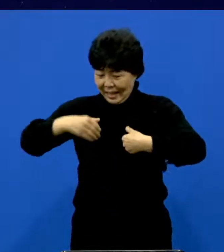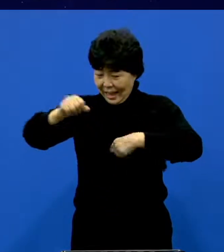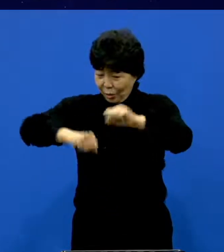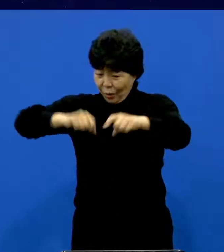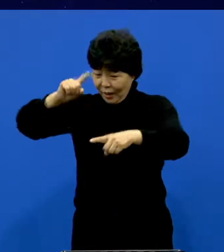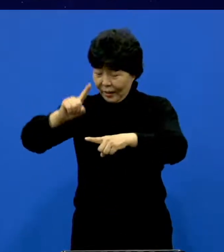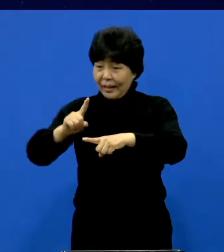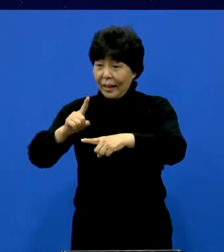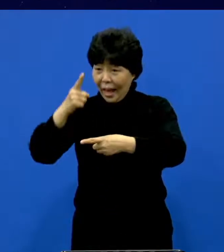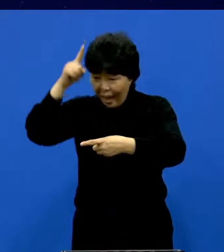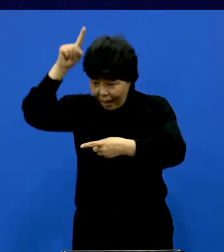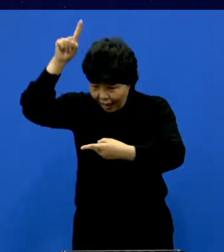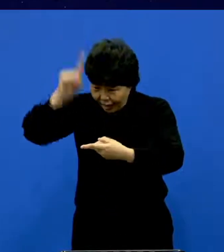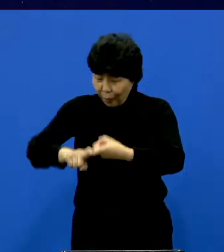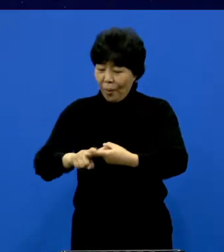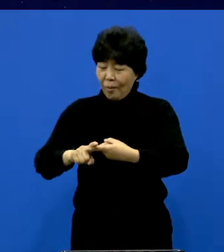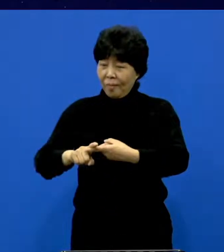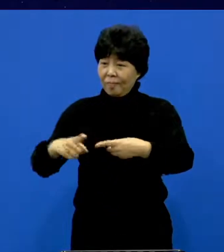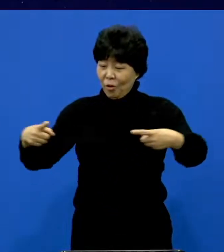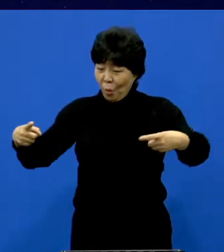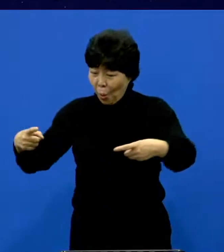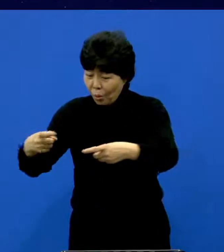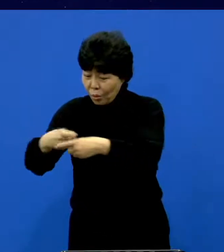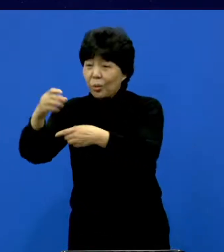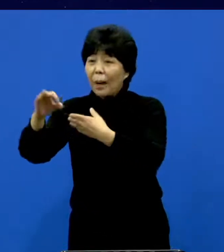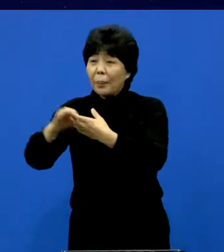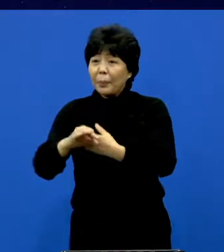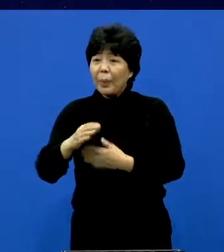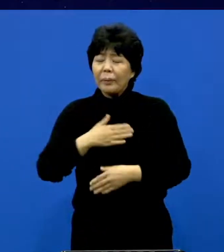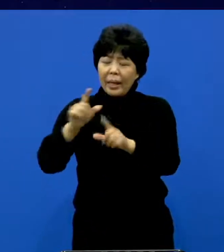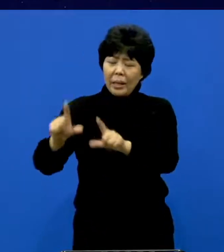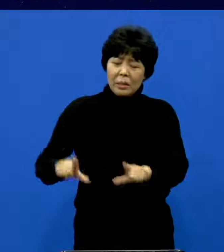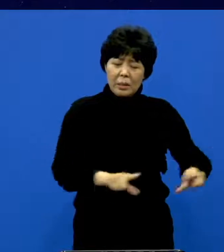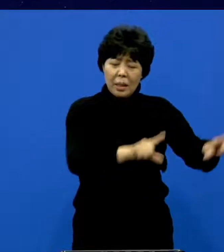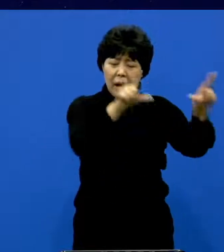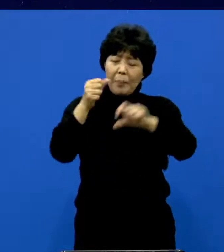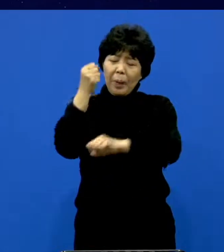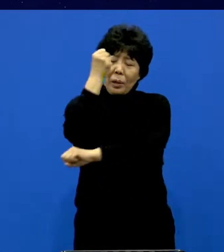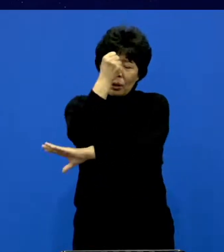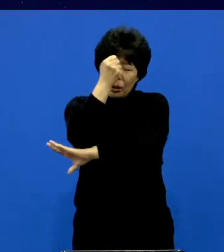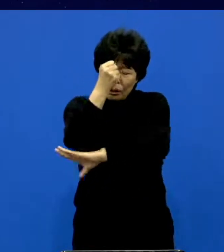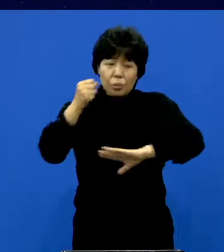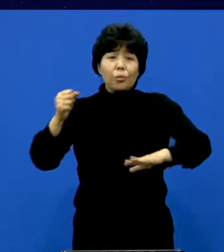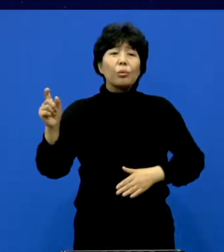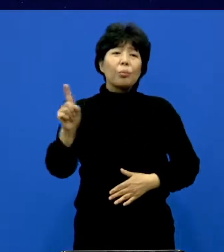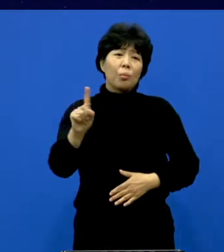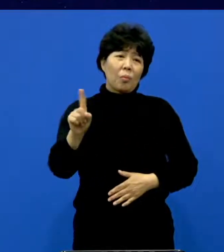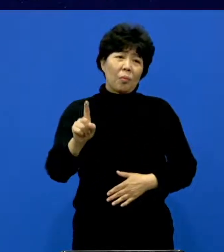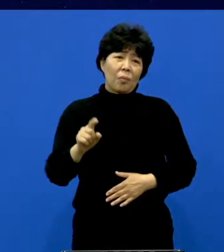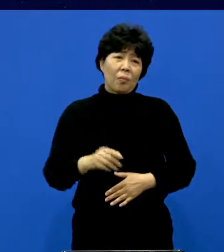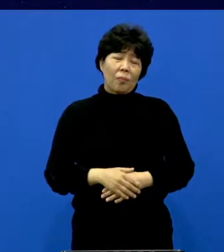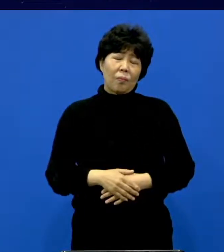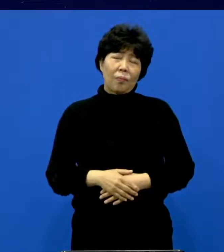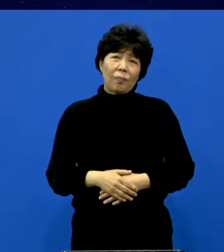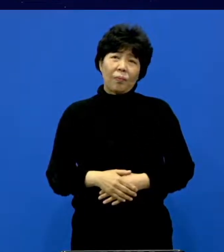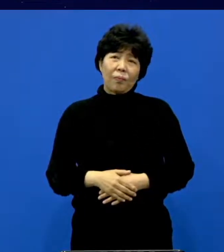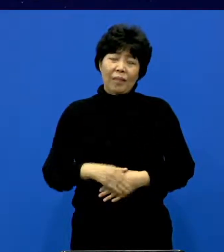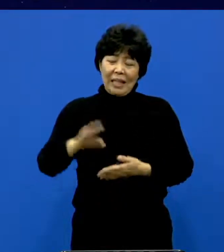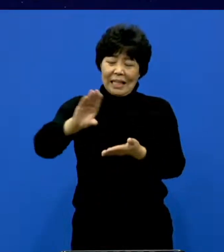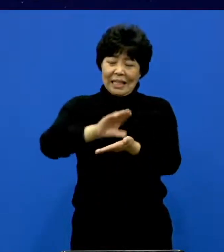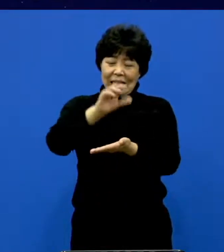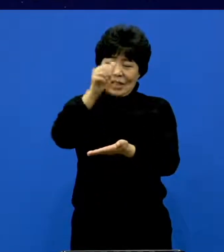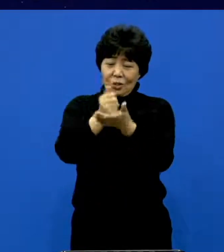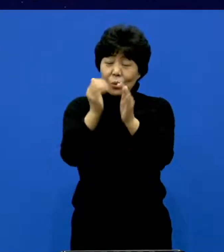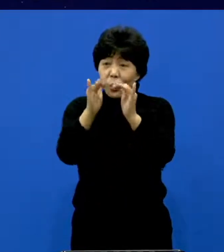할 수밖에 없다고 한다면 나의 삶의 기준이 도대체 무엇입니까? 악인의 행동이잖아요. 그러나 오늘 그리스도의